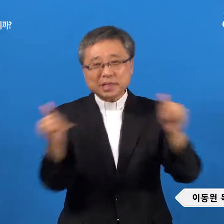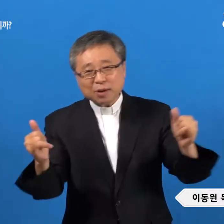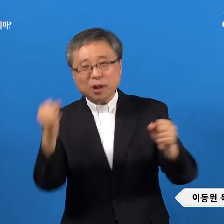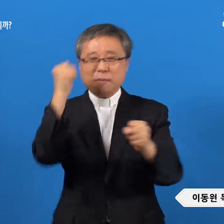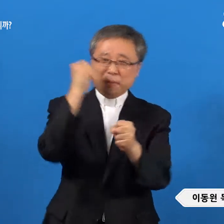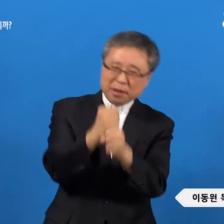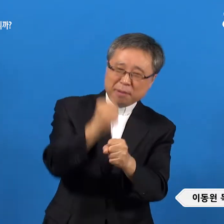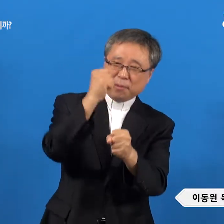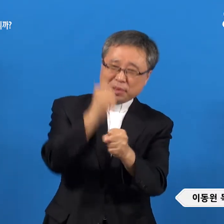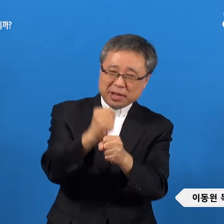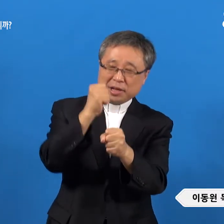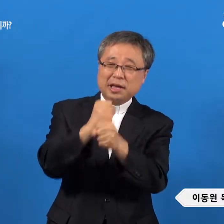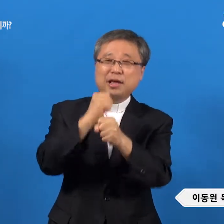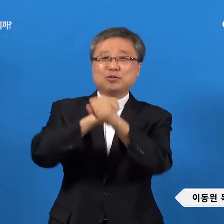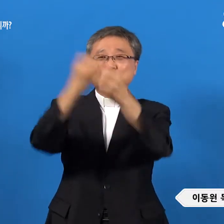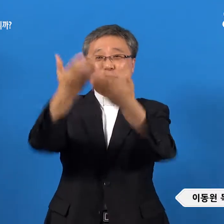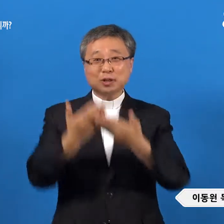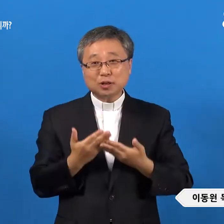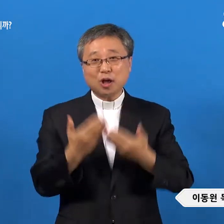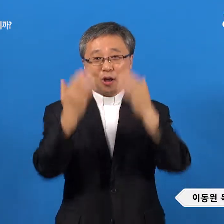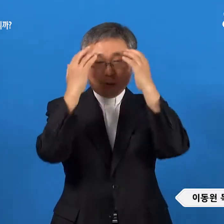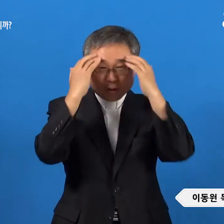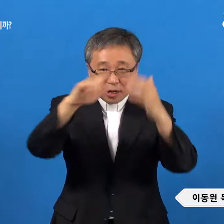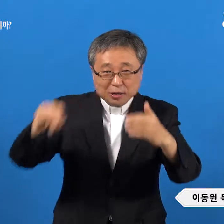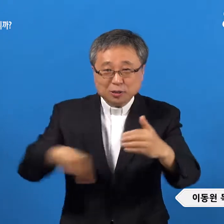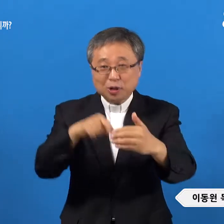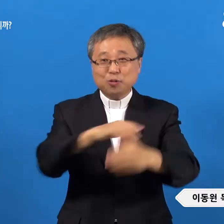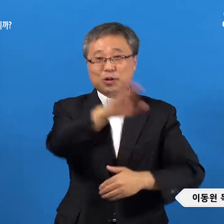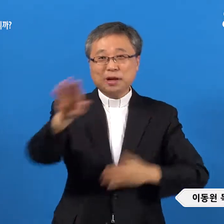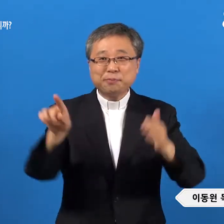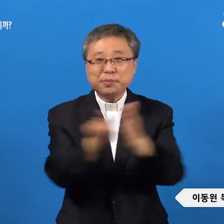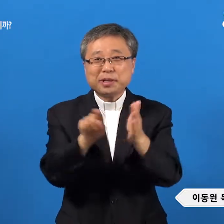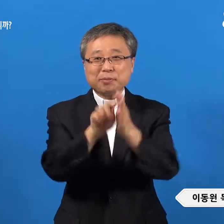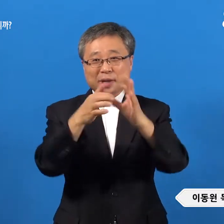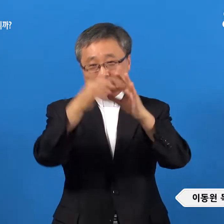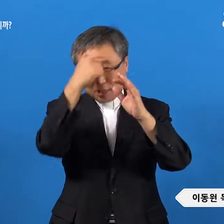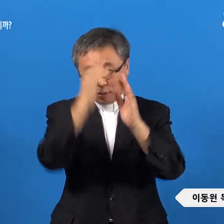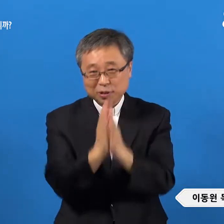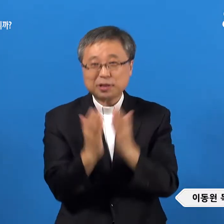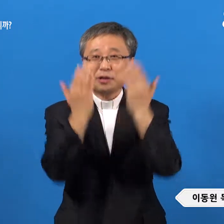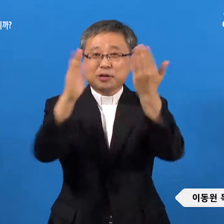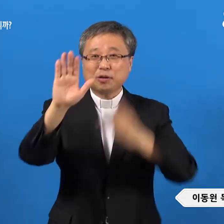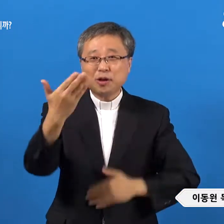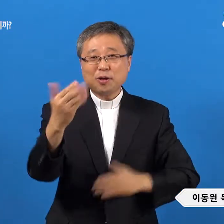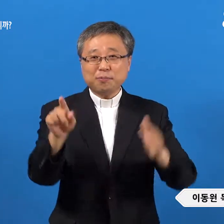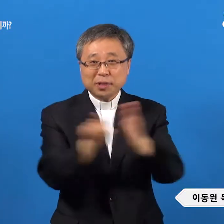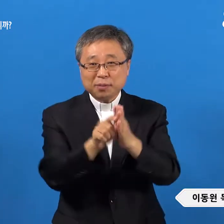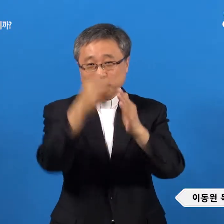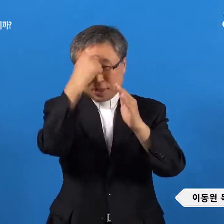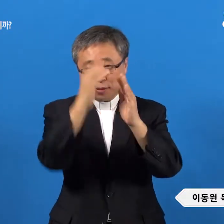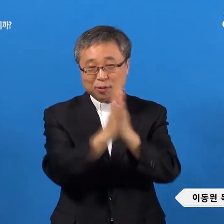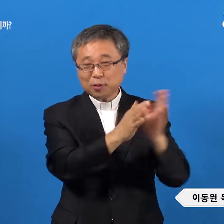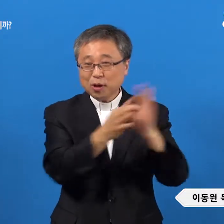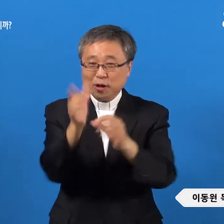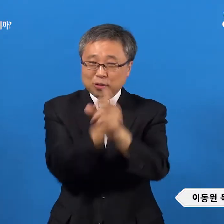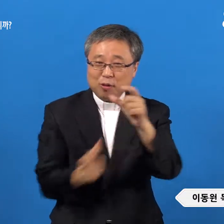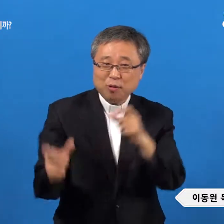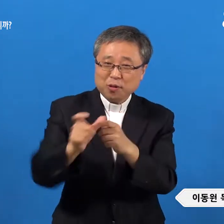빚어 만들게 하는 것입니다. 그리고 고난 속에 우리는 믿음의 기도를 드리게 되고 이 믿음의 기도를 통해서 더욱 견고한 믿음의